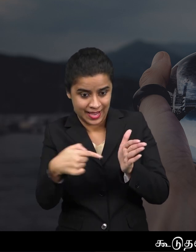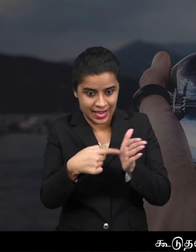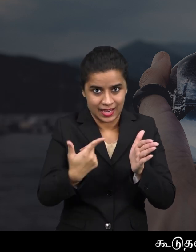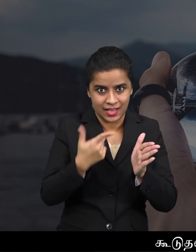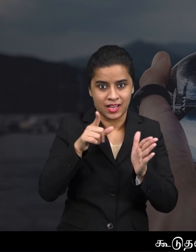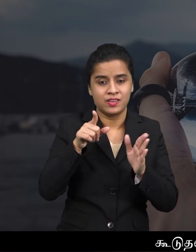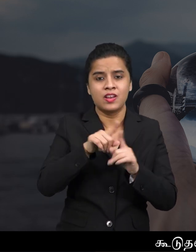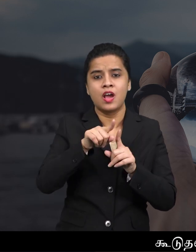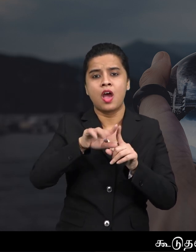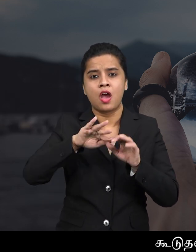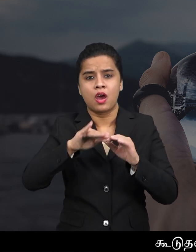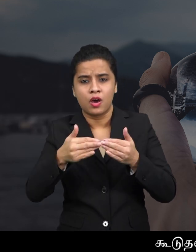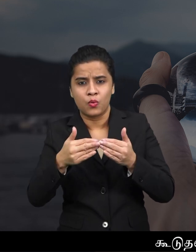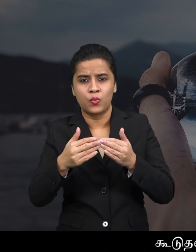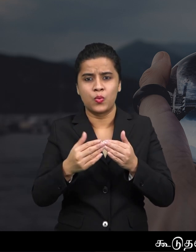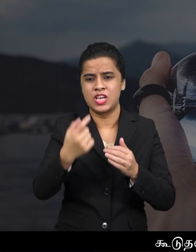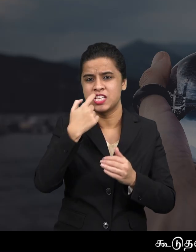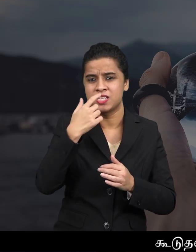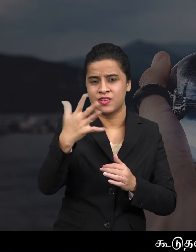பற்றிய கூடுதல் தகவல்களை காண்போம்.